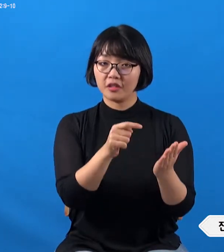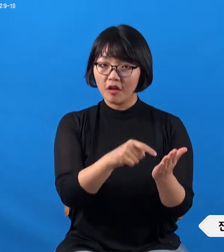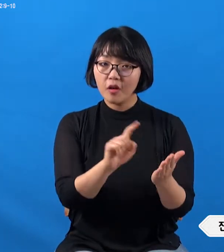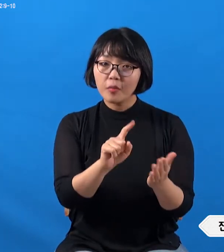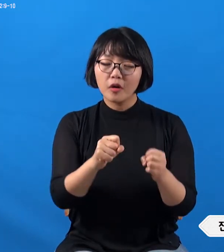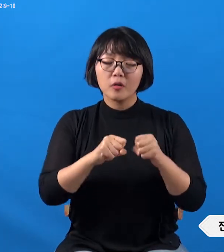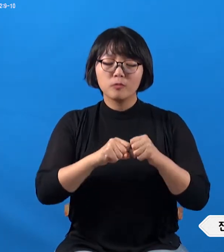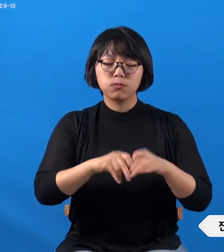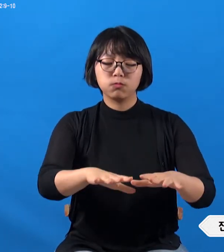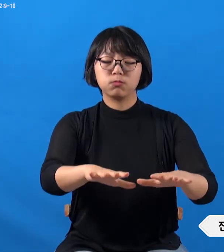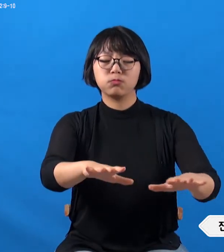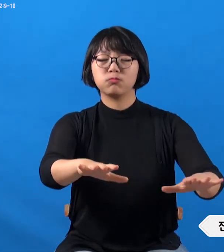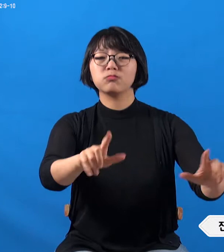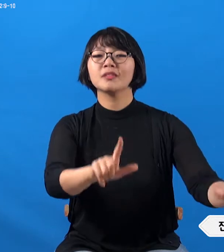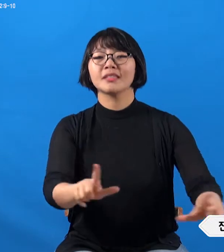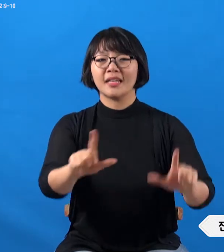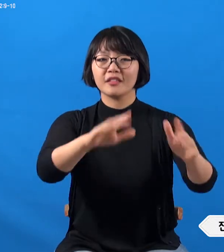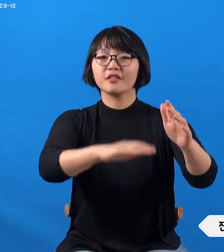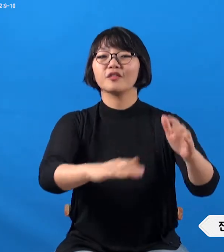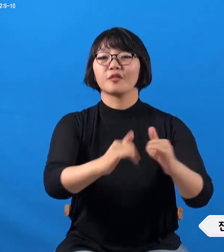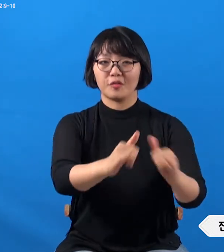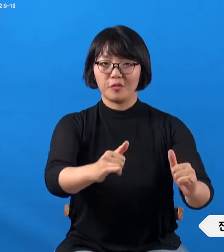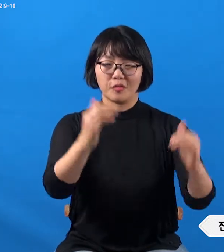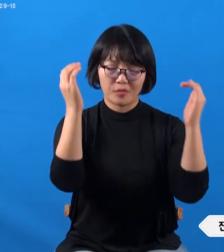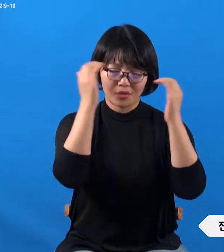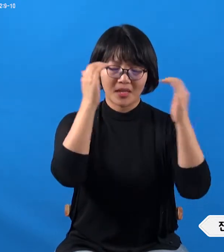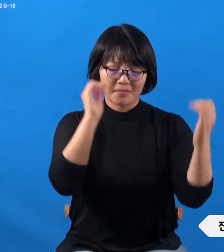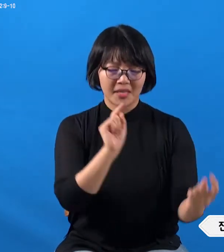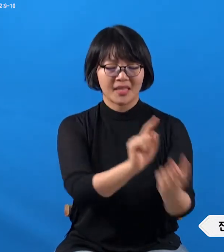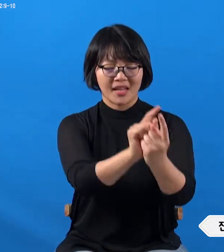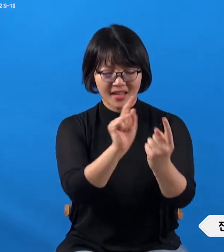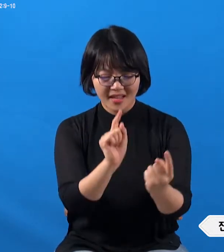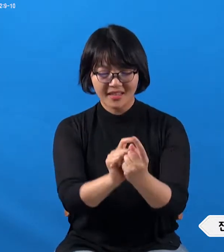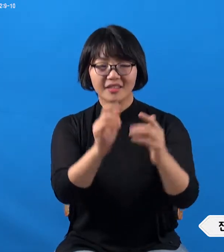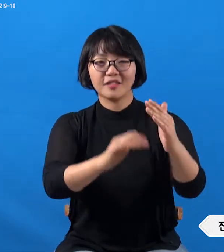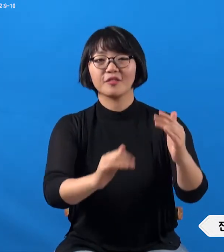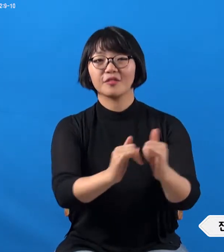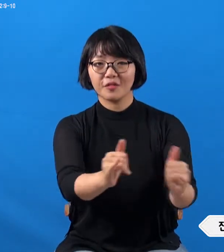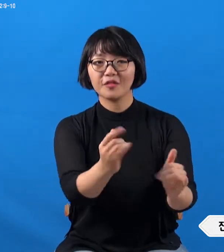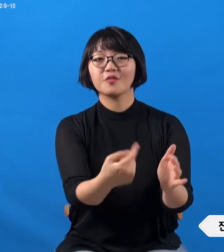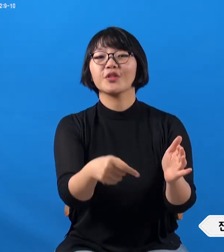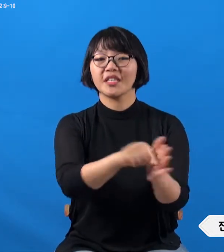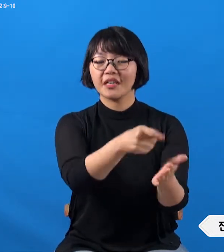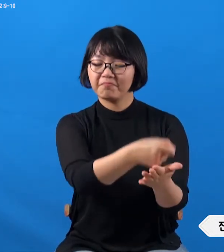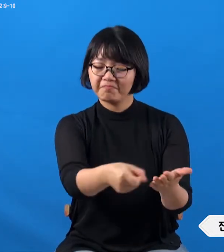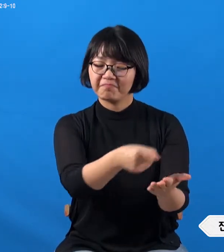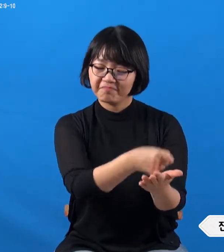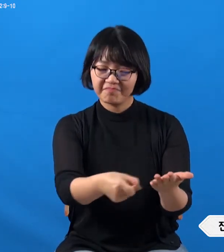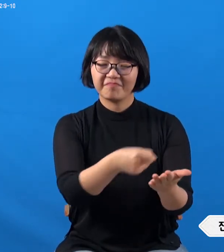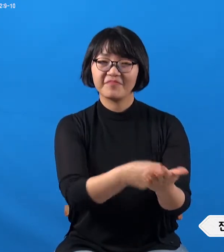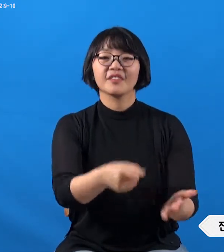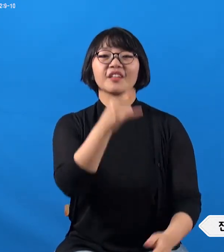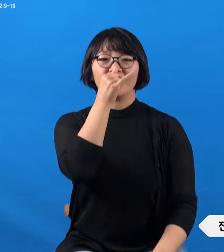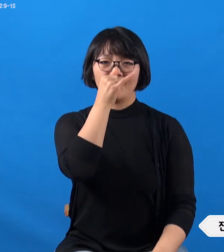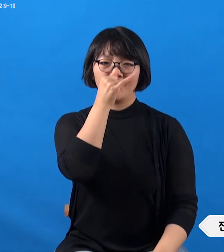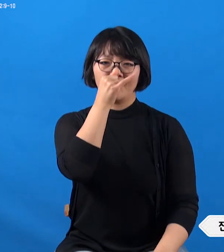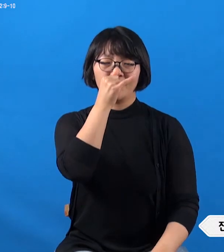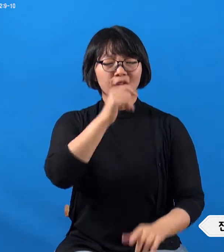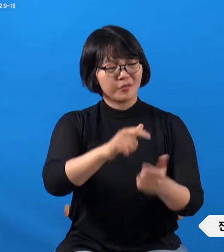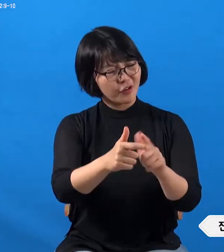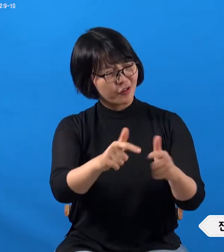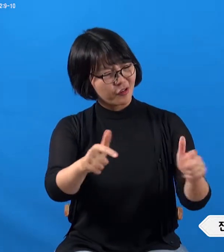베드로전서는 흩어진 나그네, 고난 가운데 있는 성도들을 향해 쓰인 책입니다. 여러 모양으로